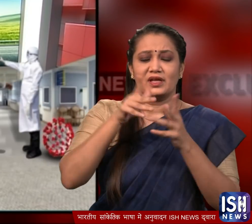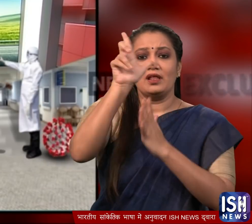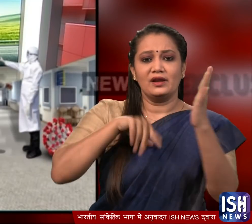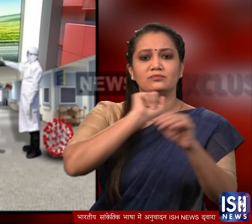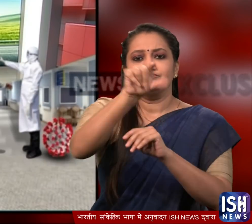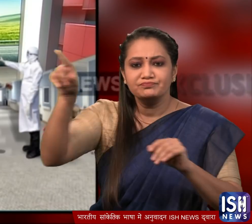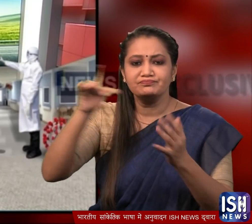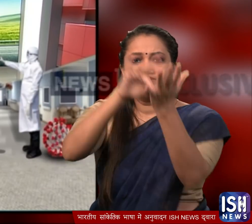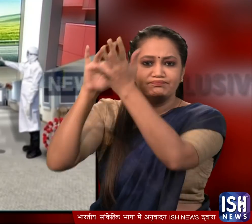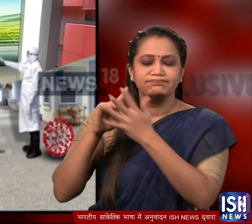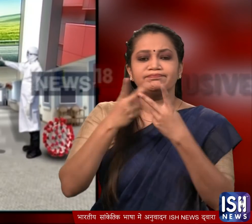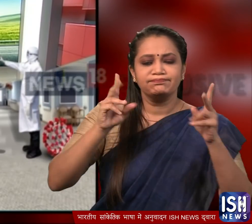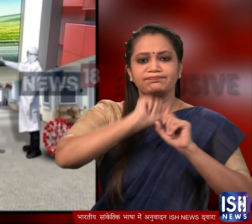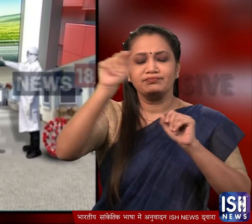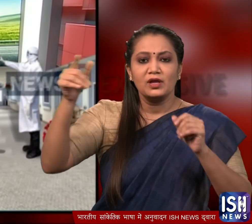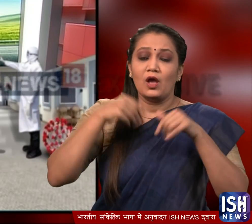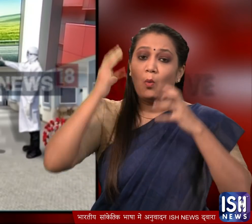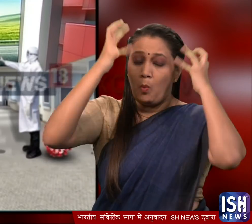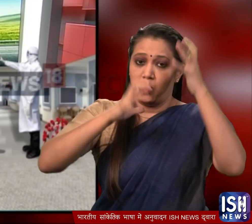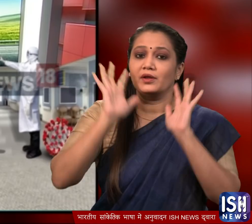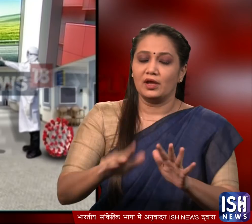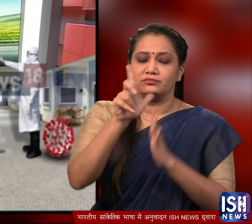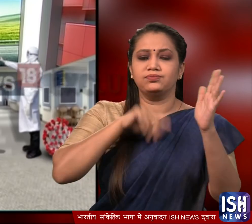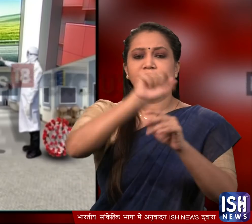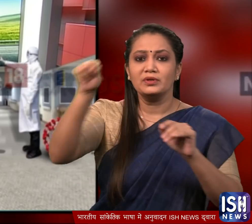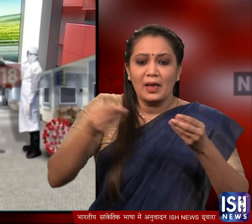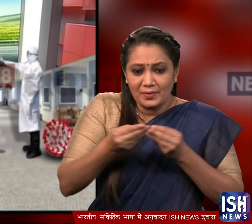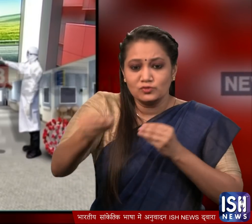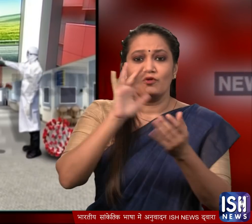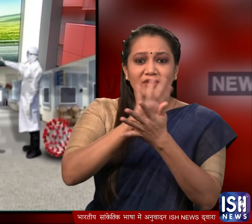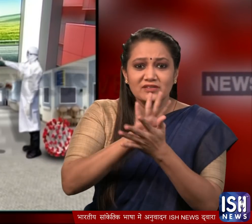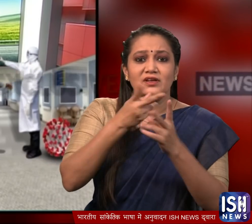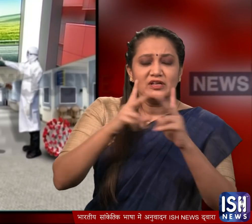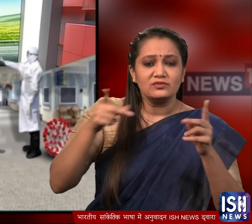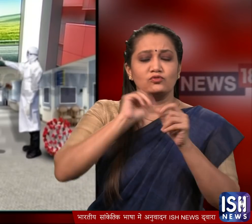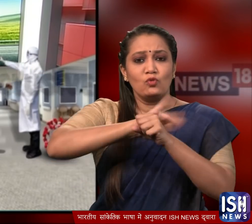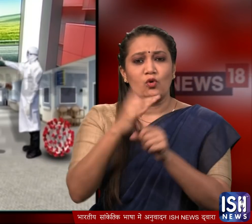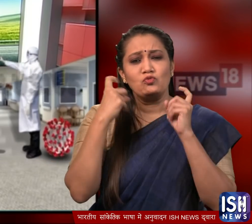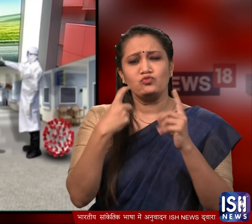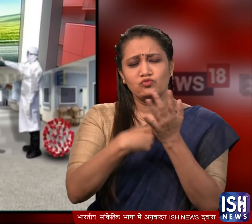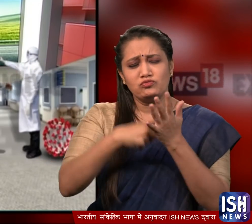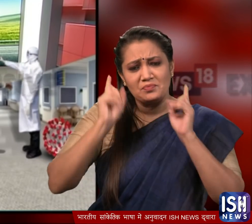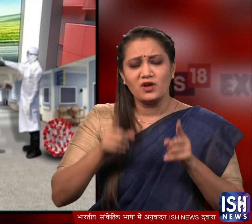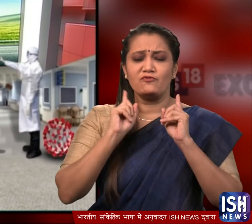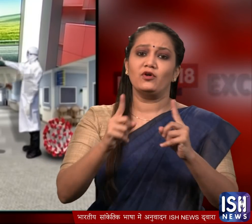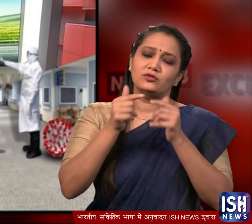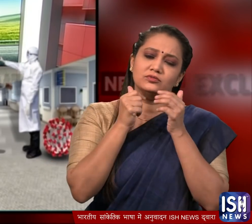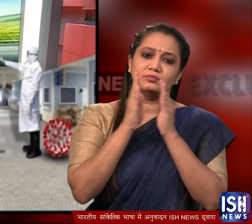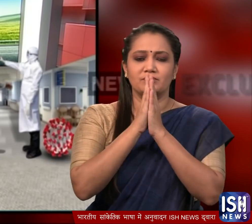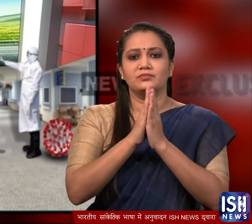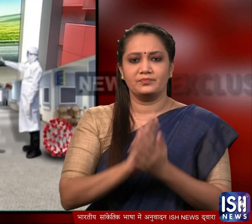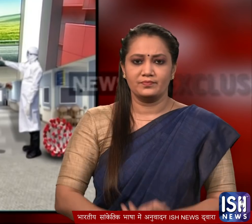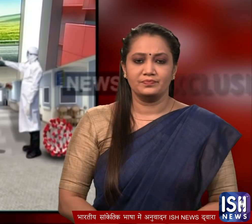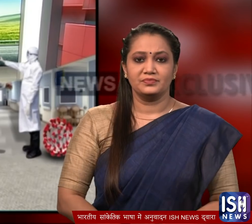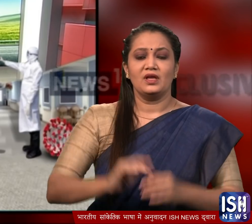राज्यों को चिट्ठी लिखकर कोरोना के नए वेरिएंट पर गंभीर चिंता जताई और राज्यों से आने वाले त्योहारों में कोरोना नियमों का सख्ती से पालन करवाने की अपील